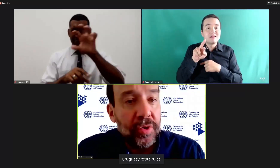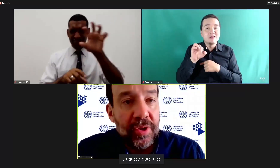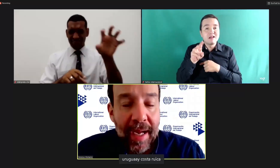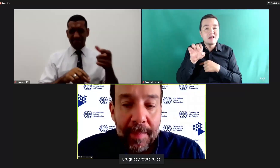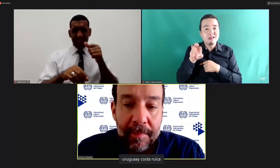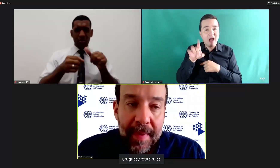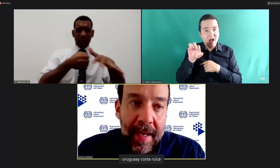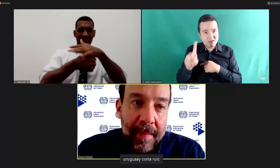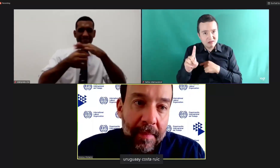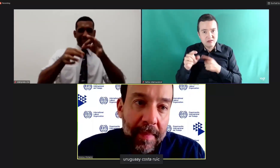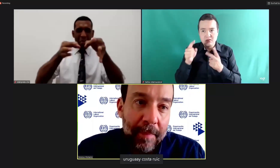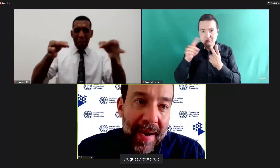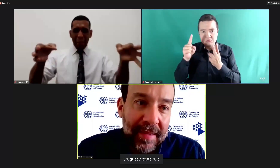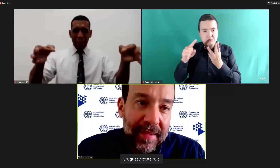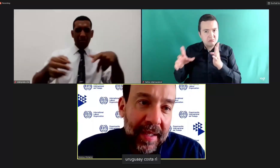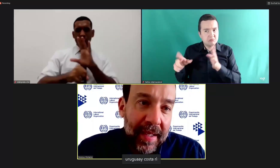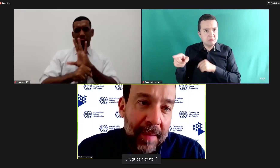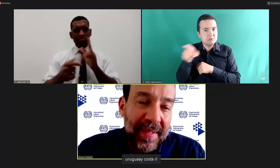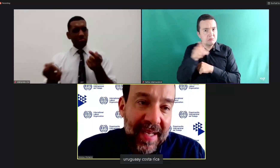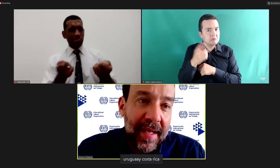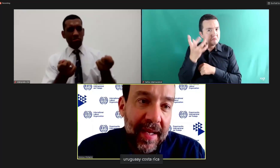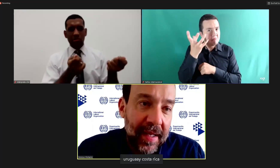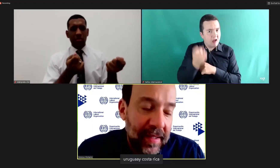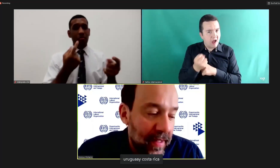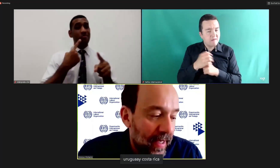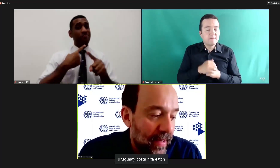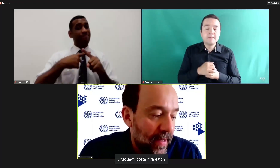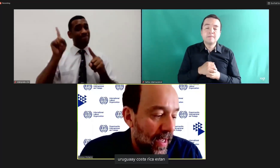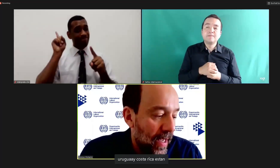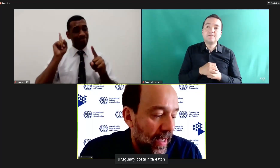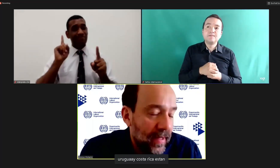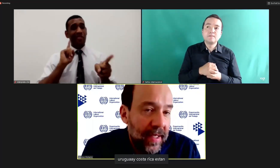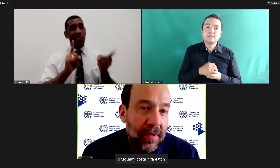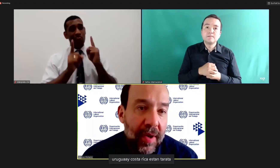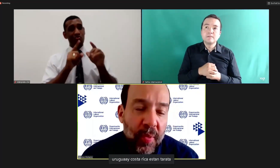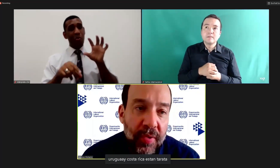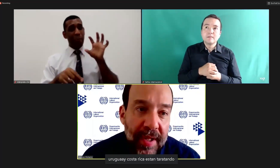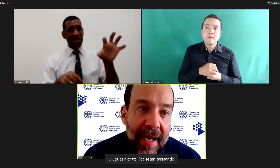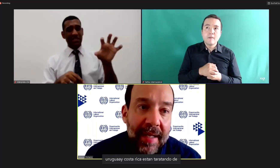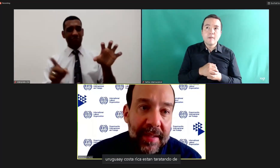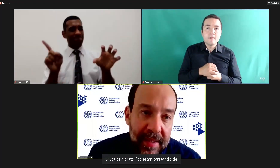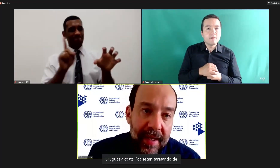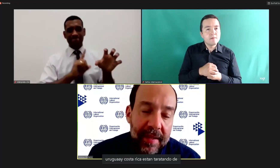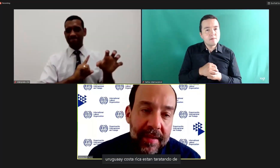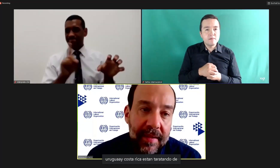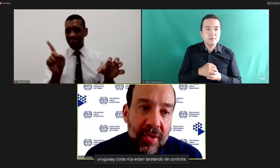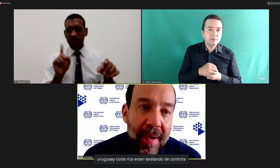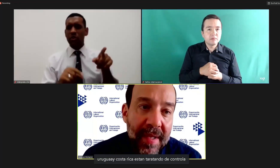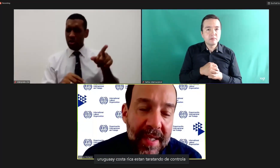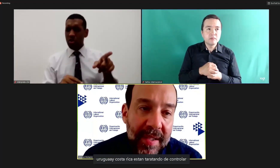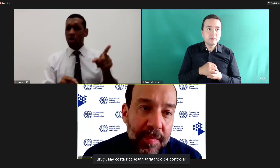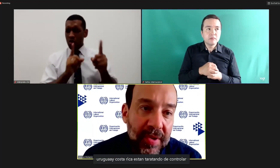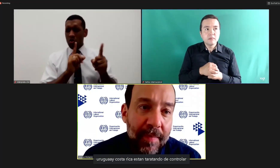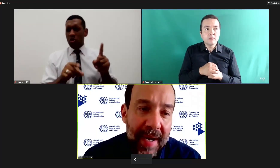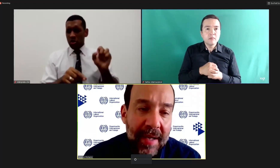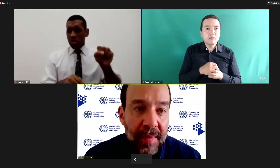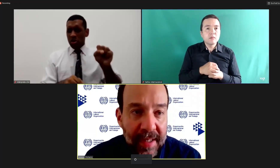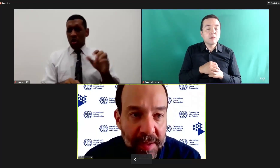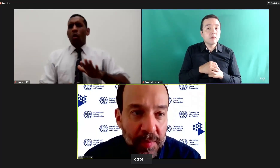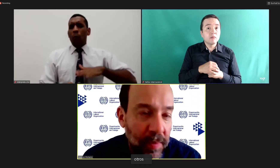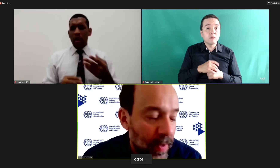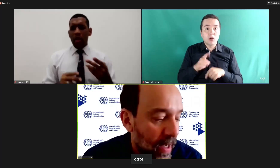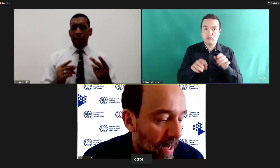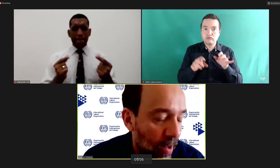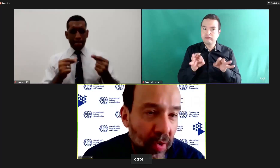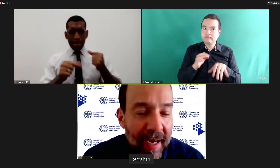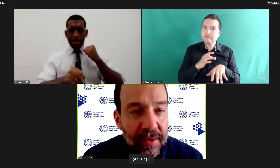Pero otros, aparte, a pesar de que han tenido la oportunidad de tomar medidas muy tempranas,